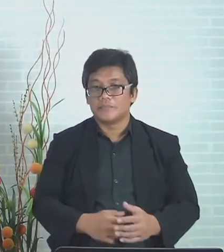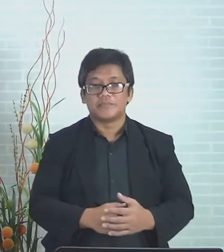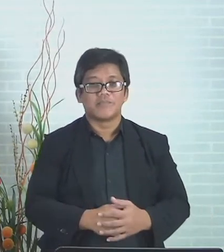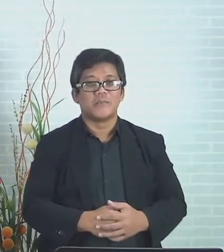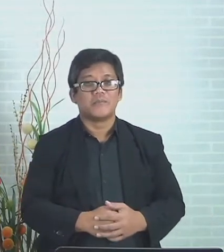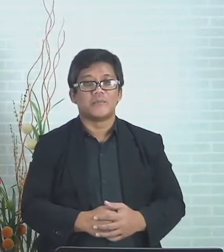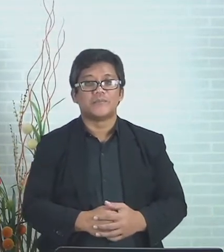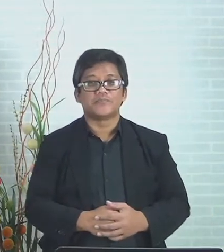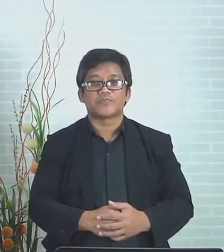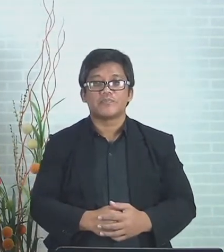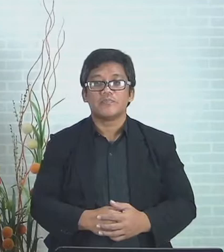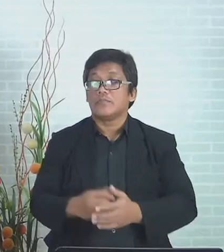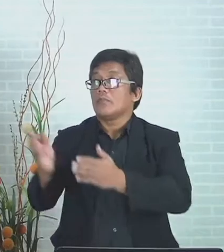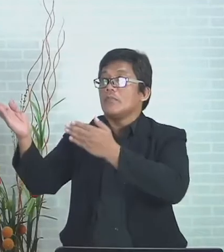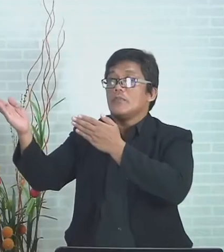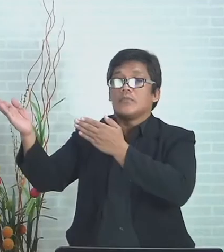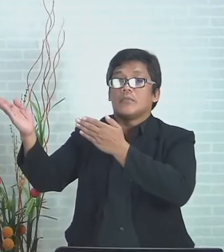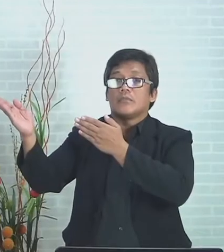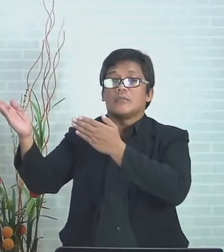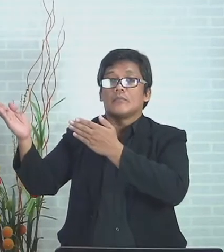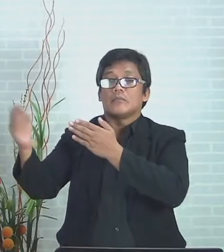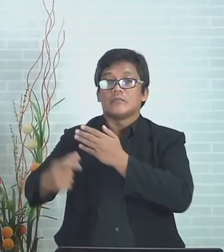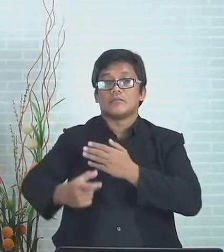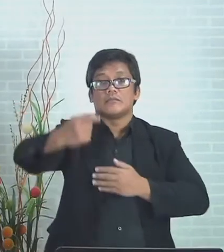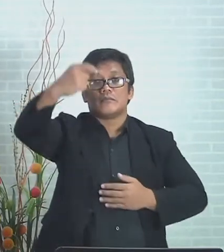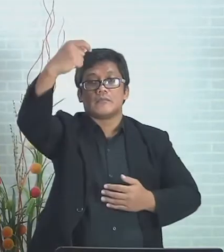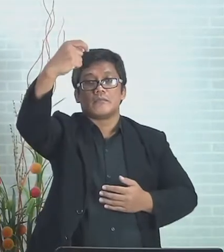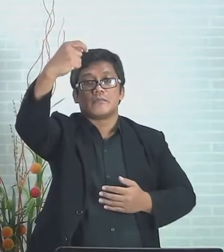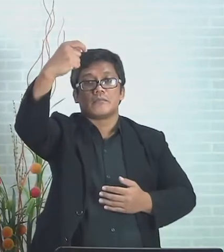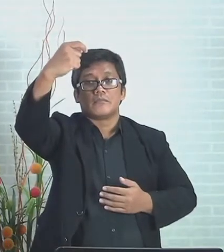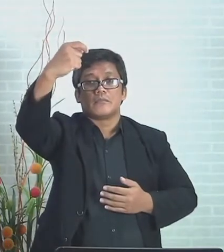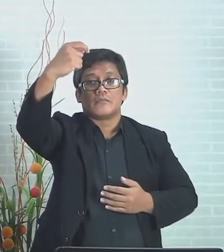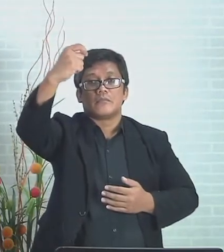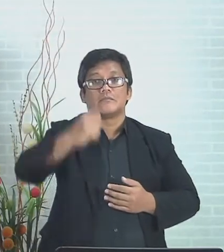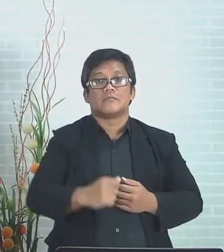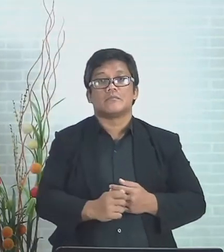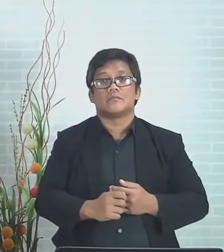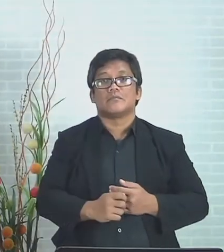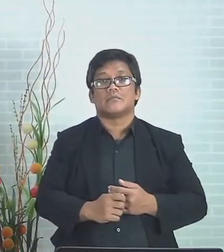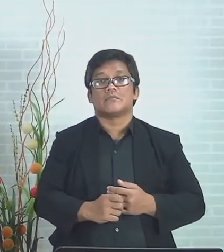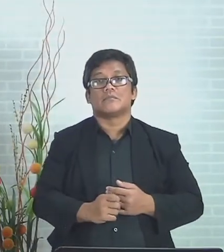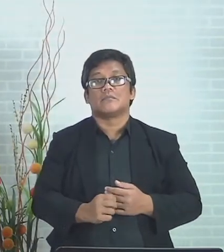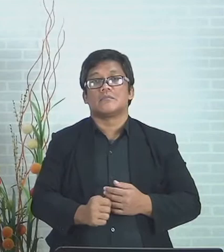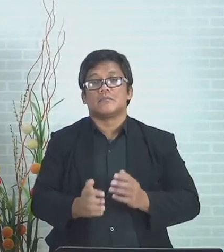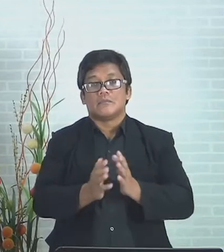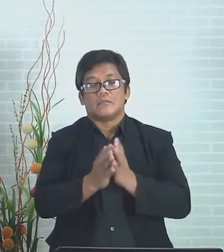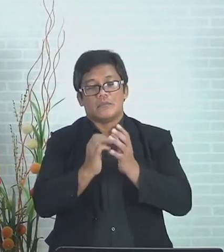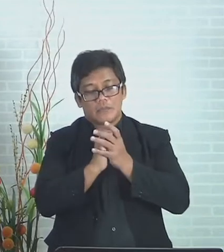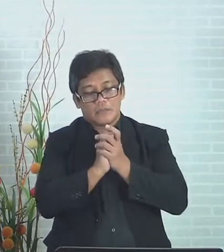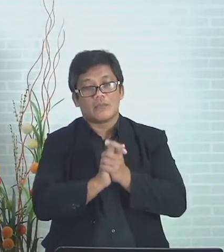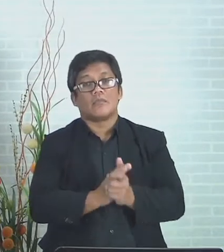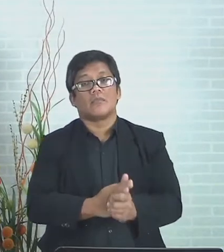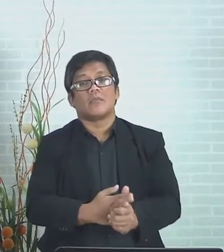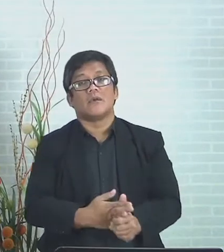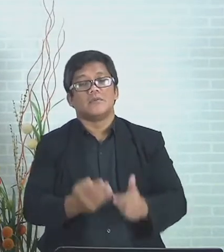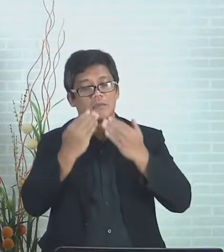hai Hai Mari kita angkat sama-sama anggur ini dan Mari kita berdoa